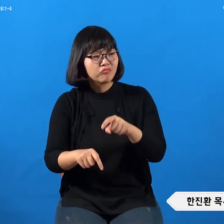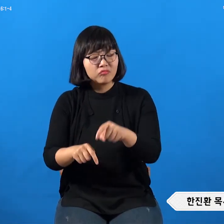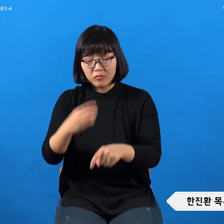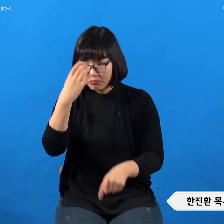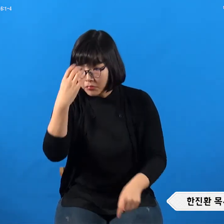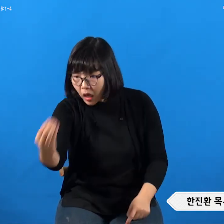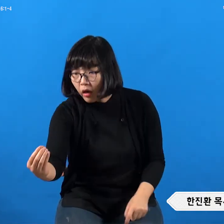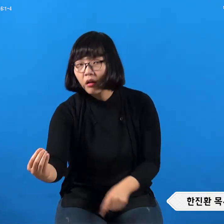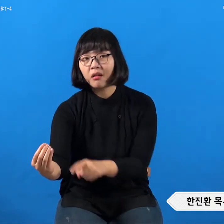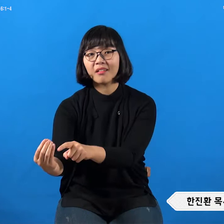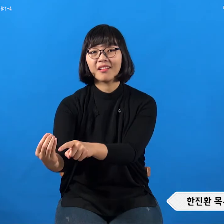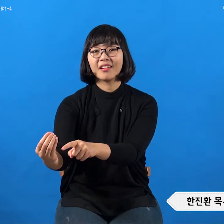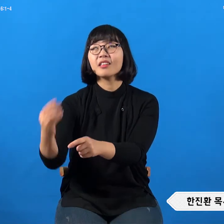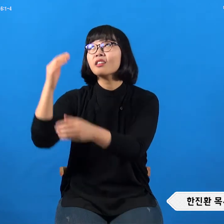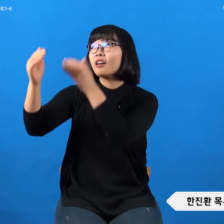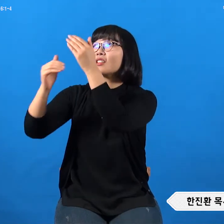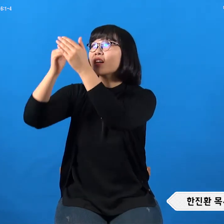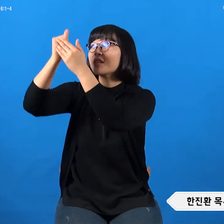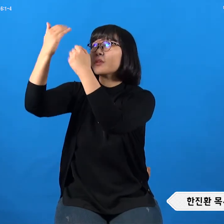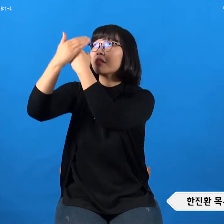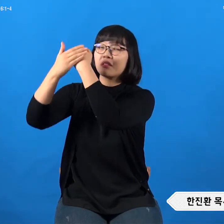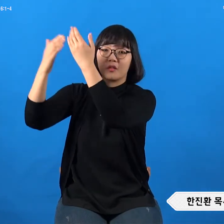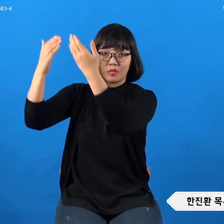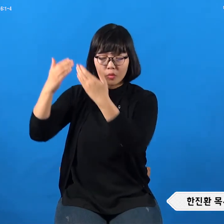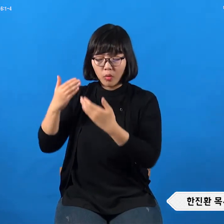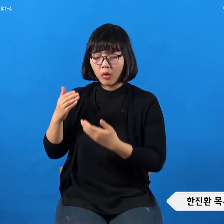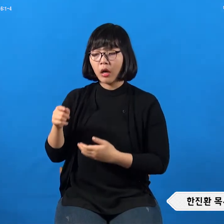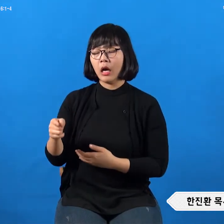때에 힘껏 그 사람을 살려낸 것이죠.